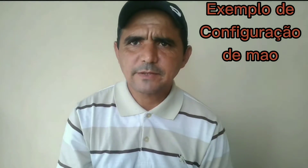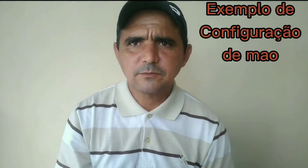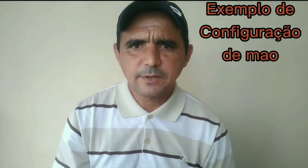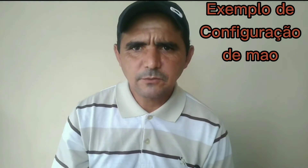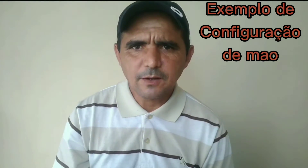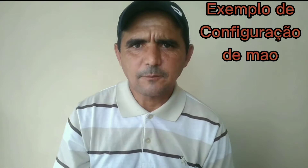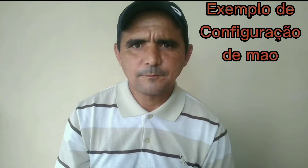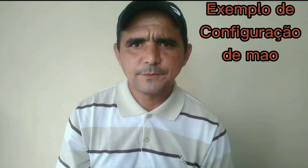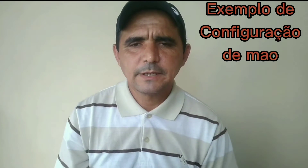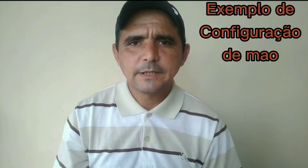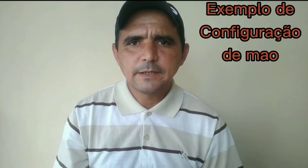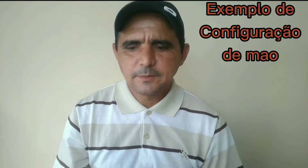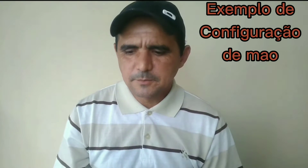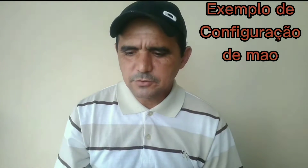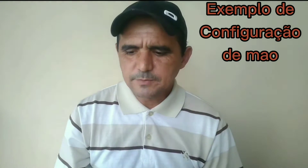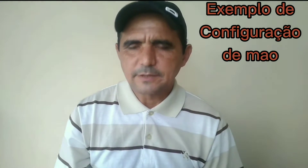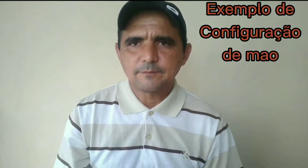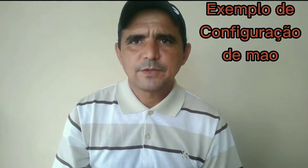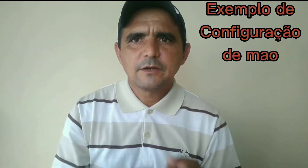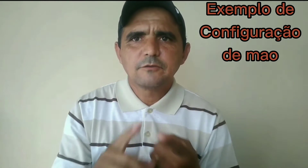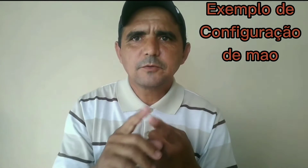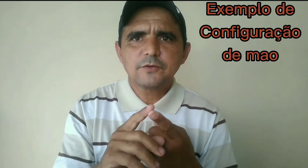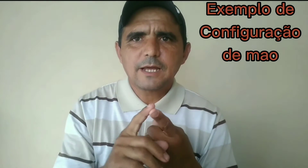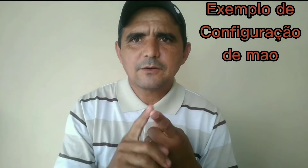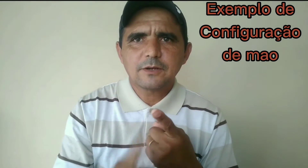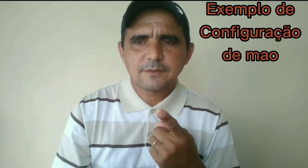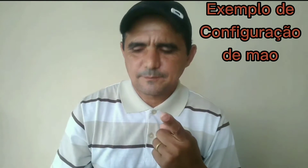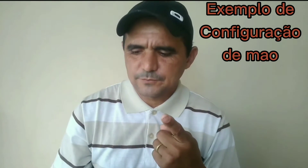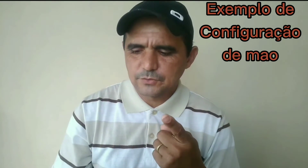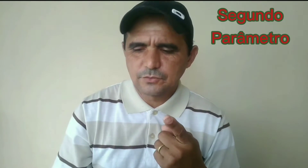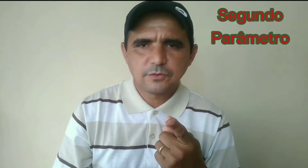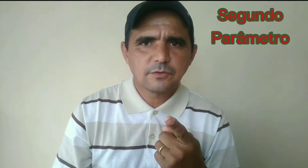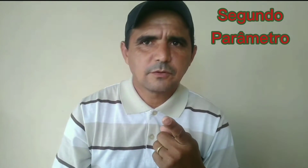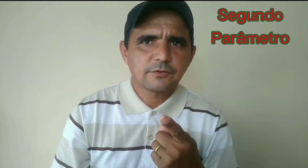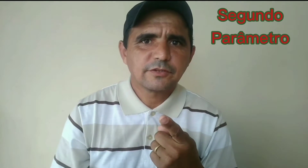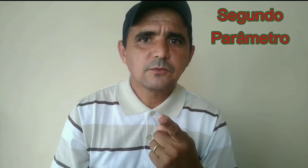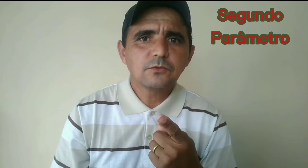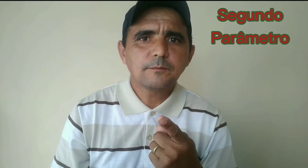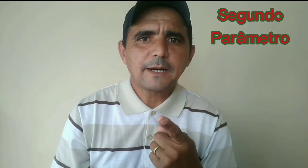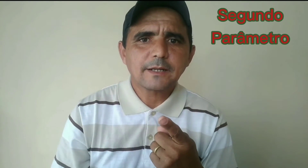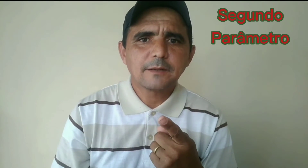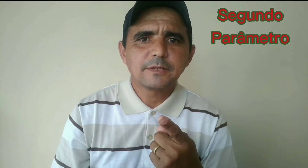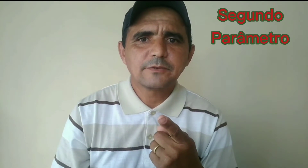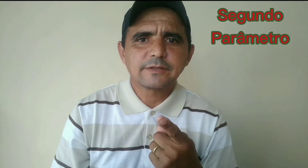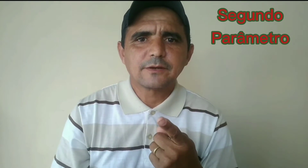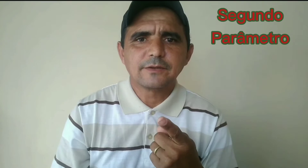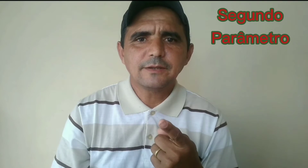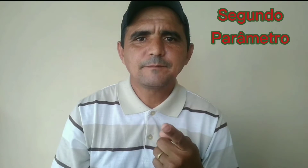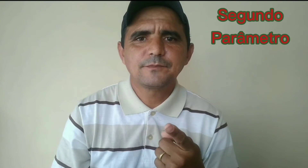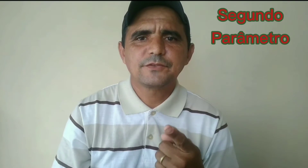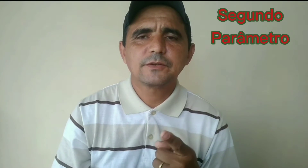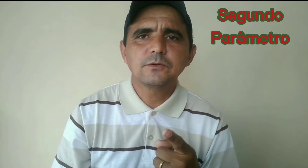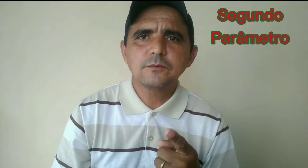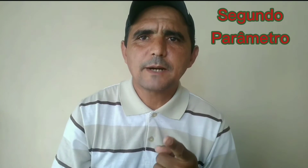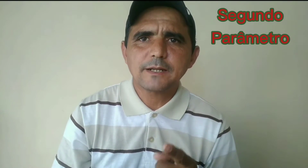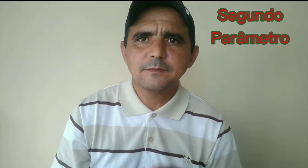alfabeto manual. Muito bem. Vamos falar agora do segundo parâmetro então, né? Segundo